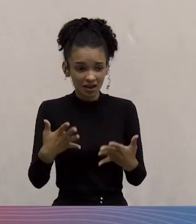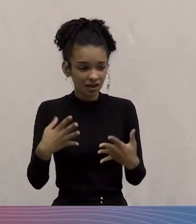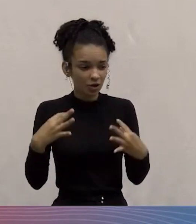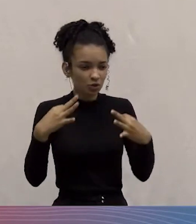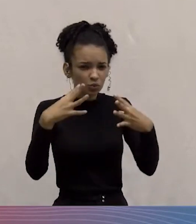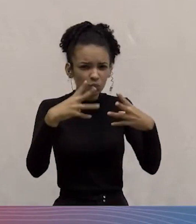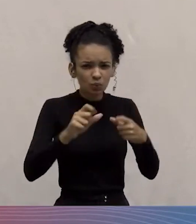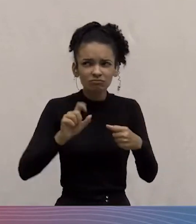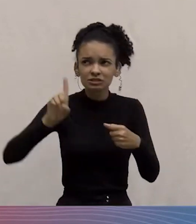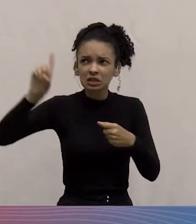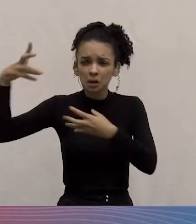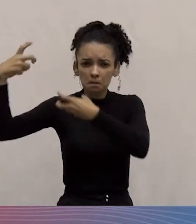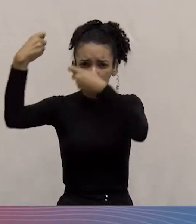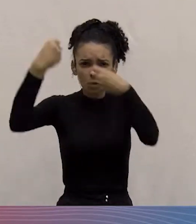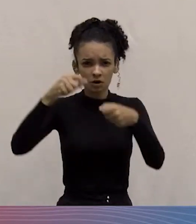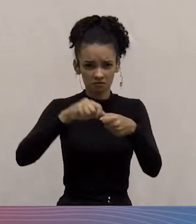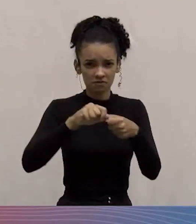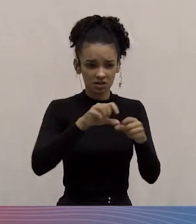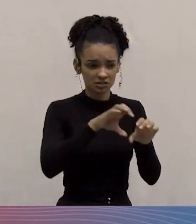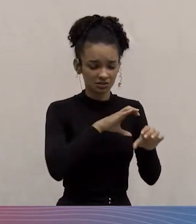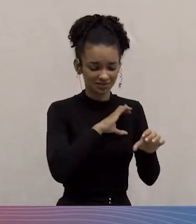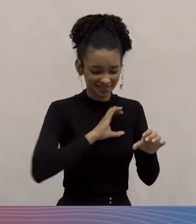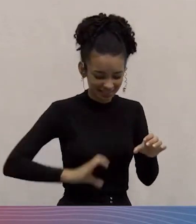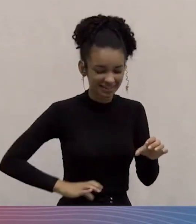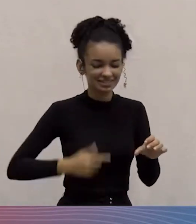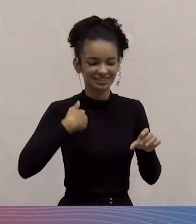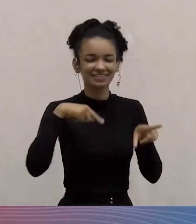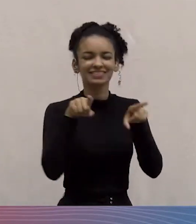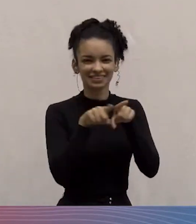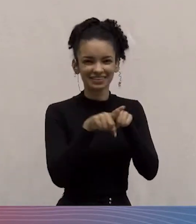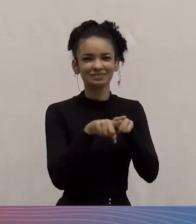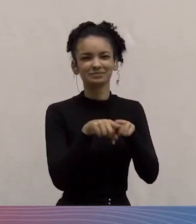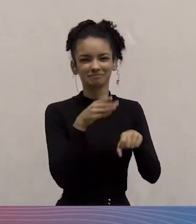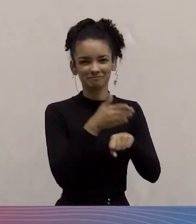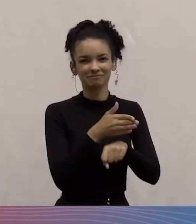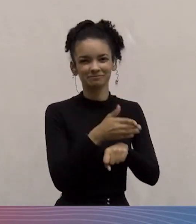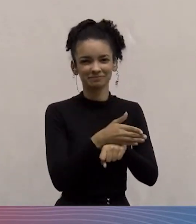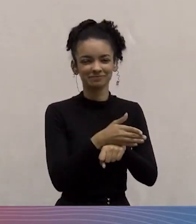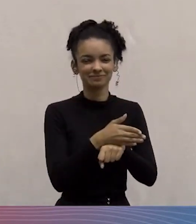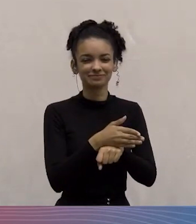o grande poder de Deus fez com Cristo, eu tenho parte.